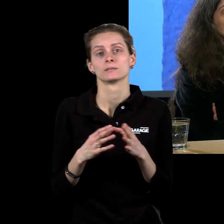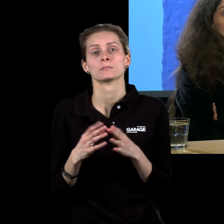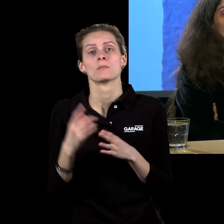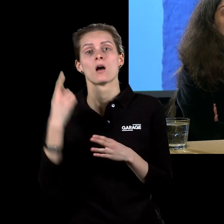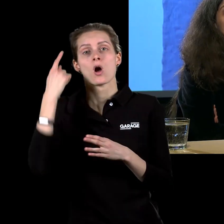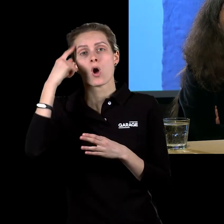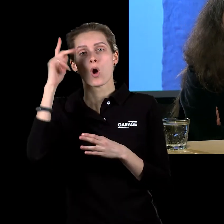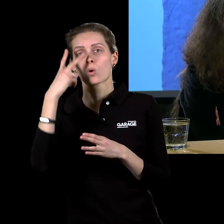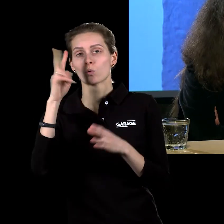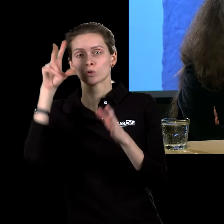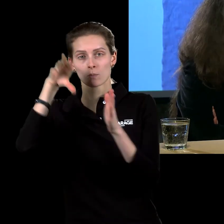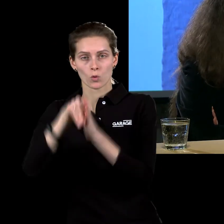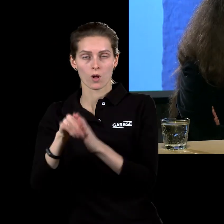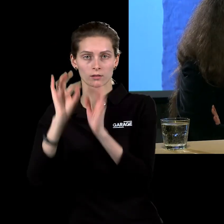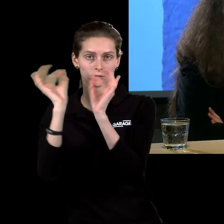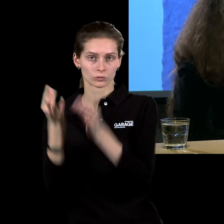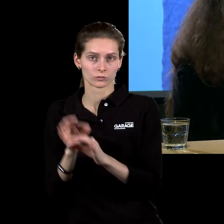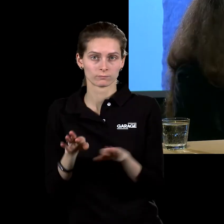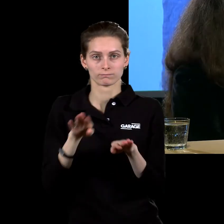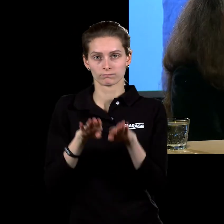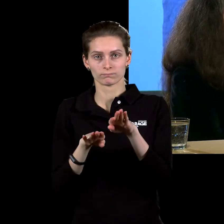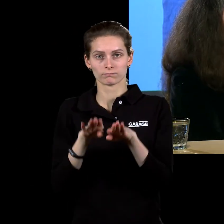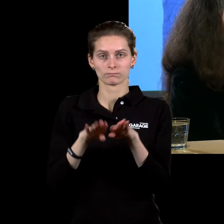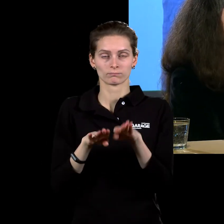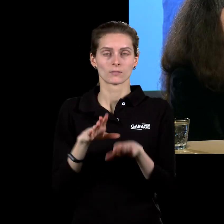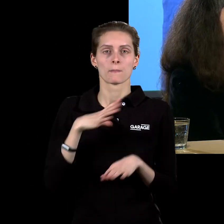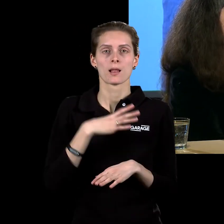Помните, была о нем лекция, он делал такие замечательные